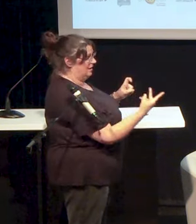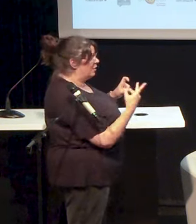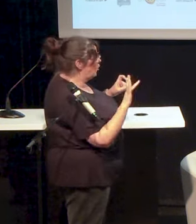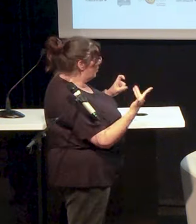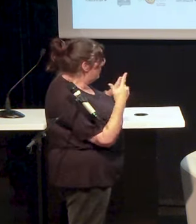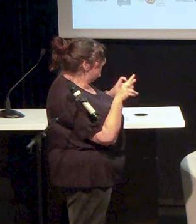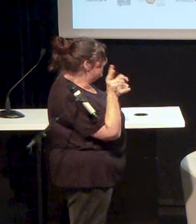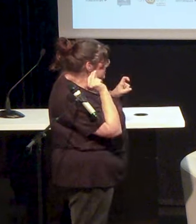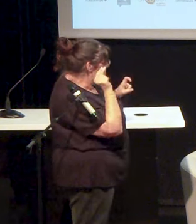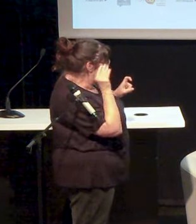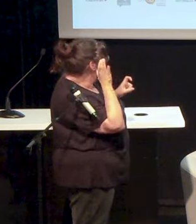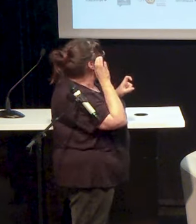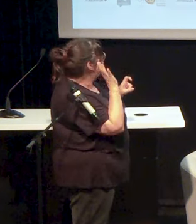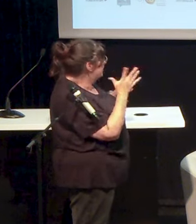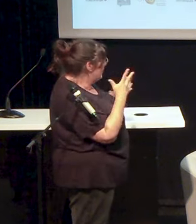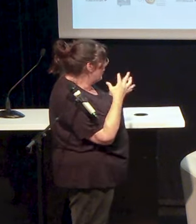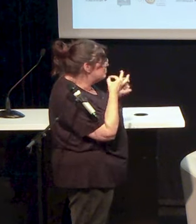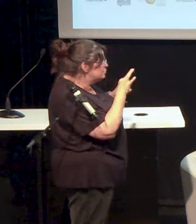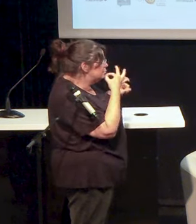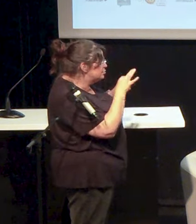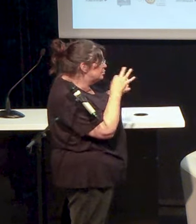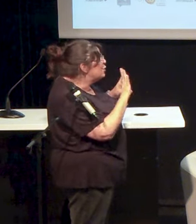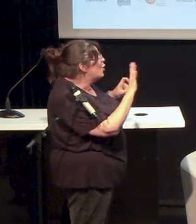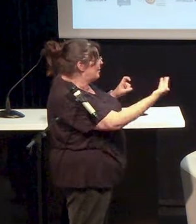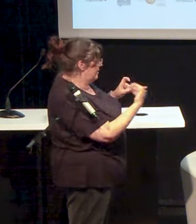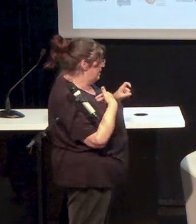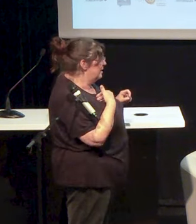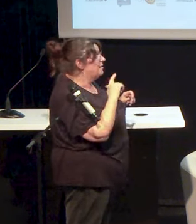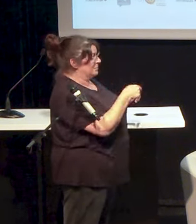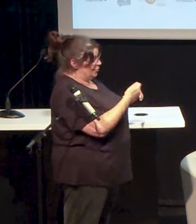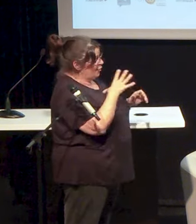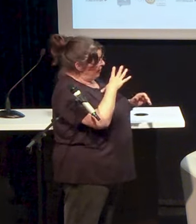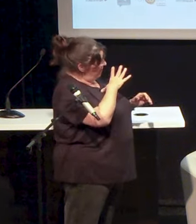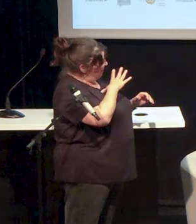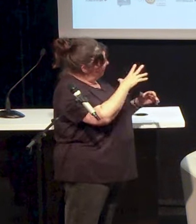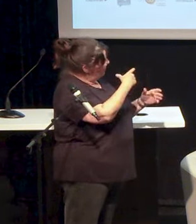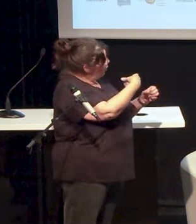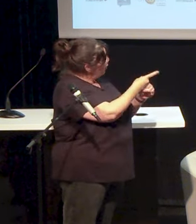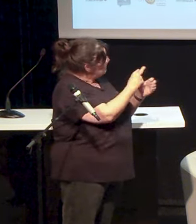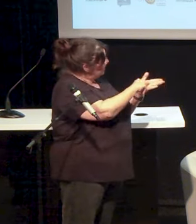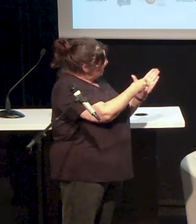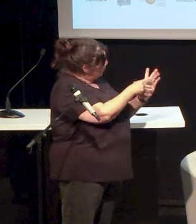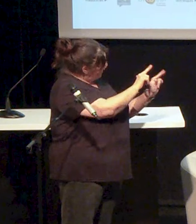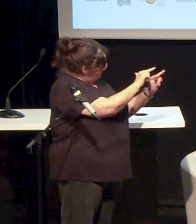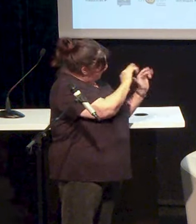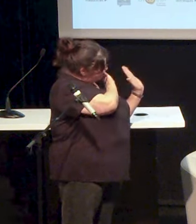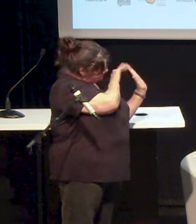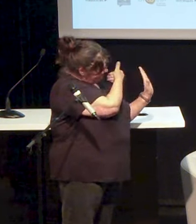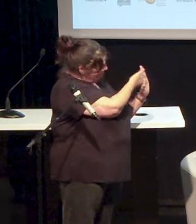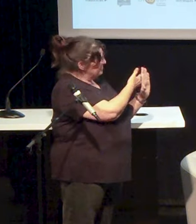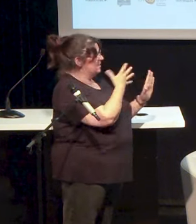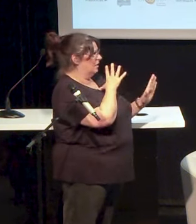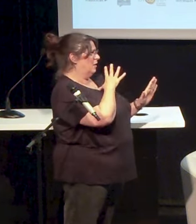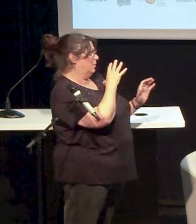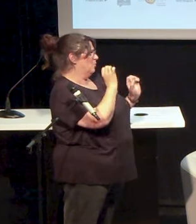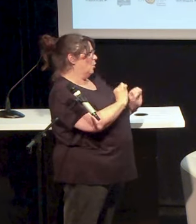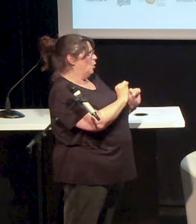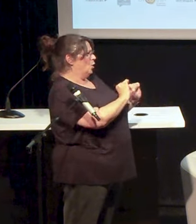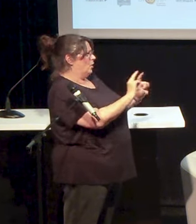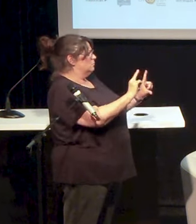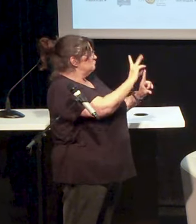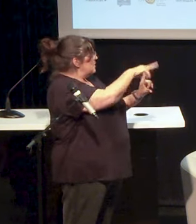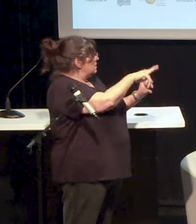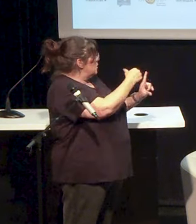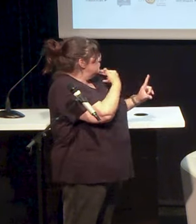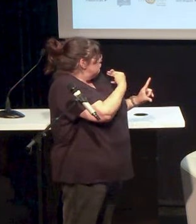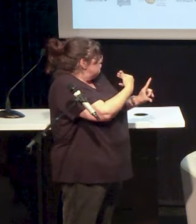pour les non-voyants. Bien que des outils technologiques existent, et depuis très longtemps, hein, aujourd'hui, il y a des lecteurs d'écran qui sont très,